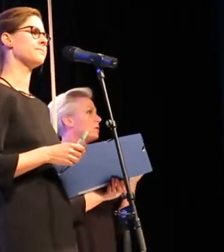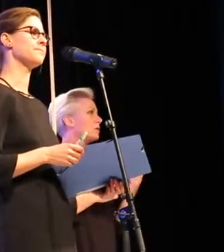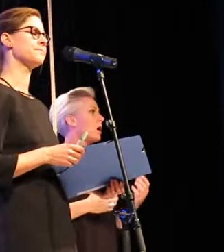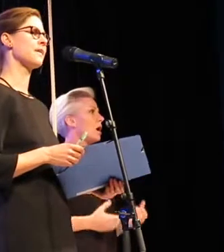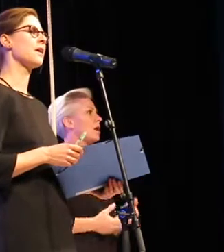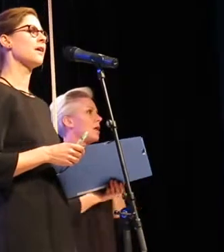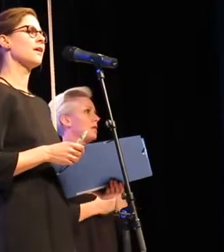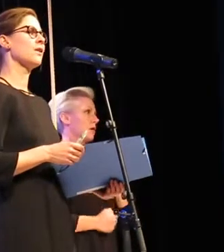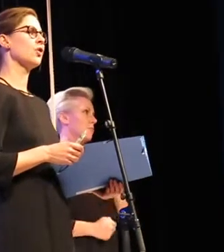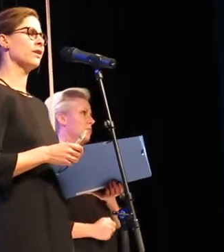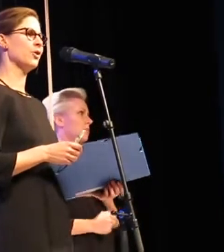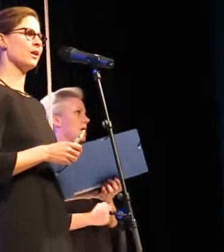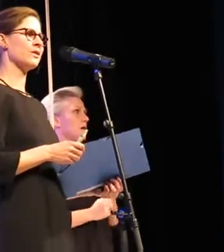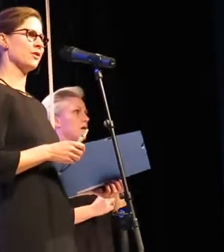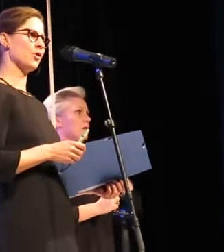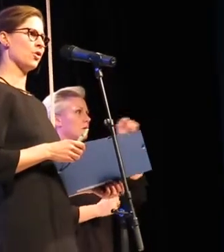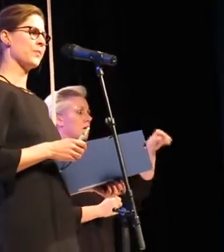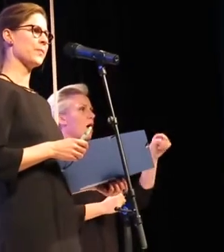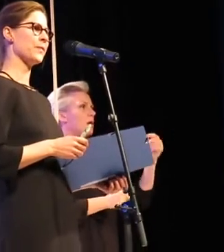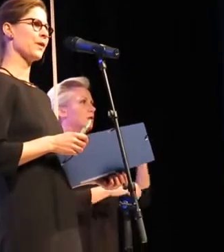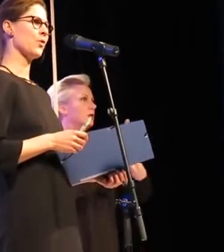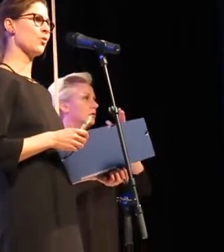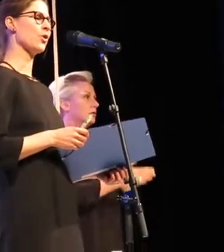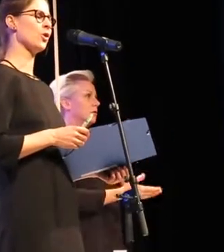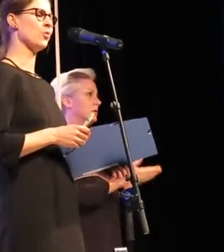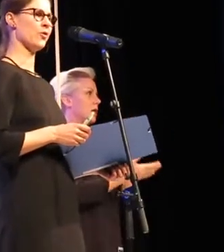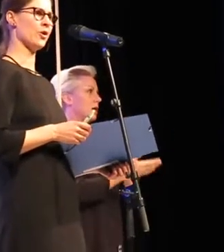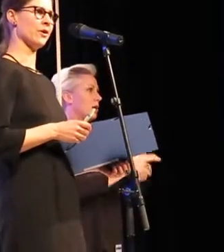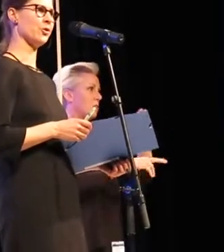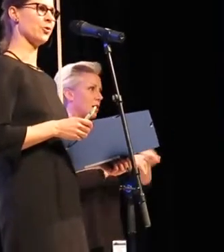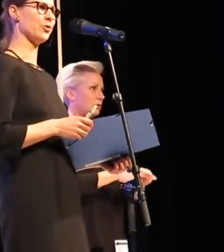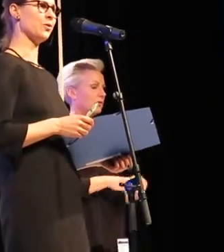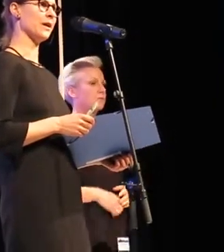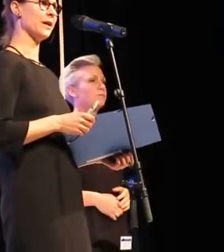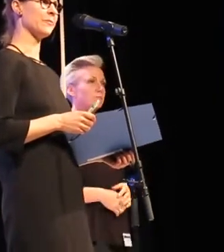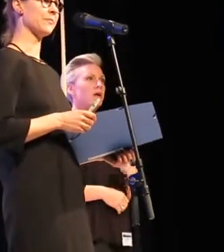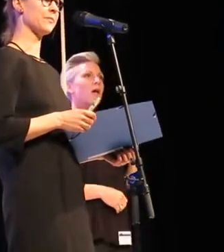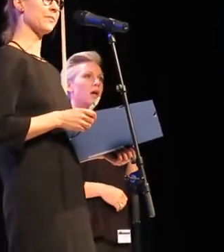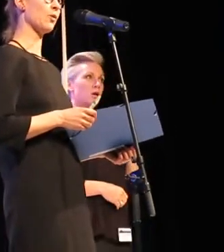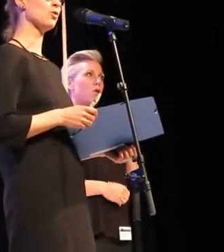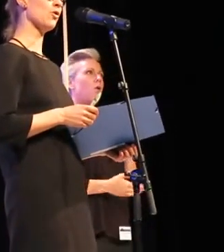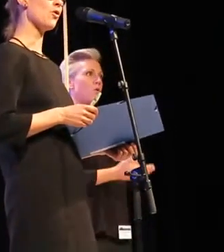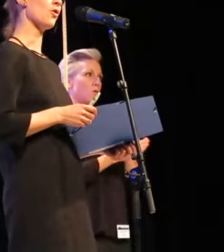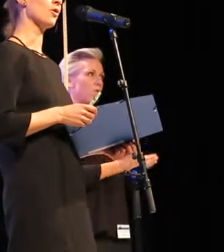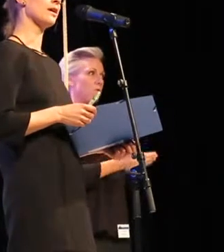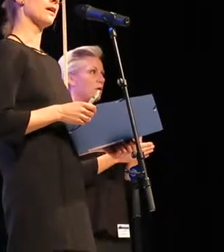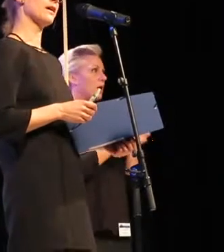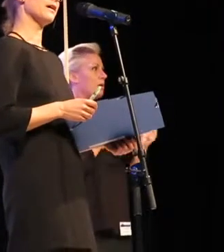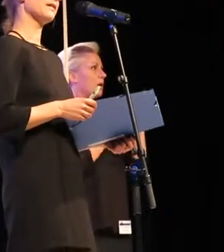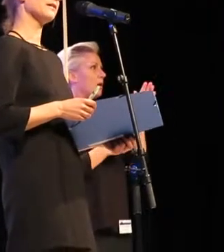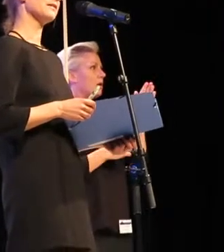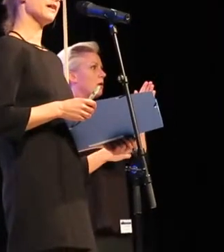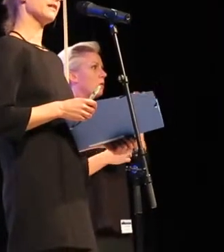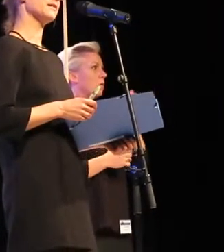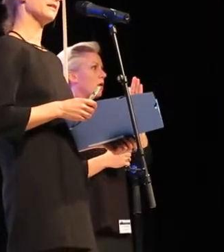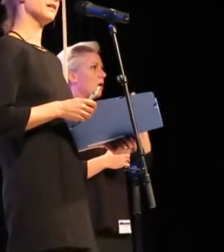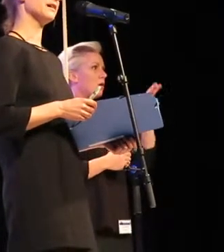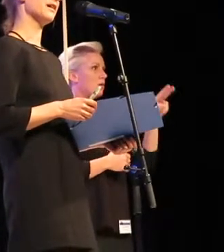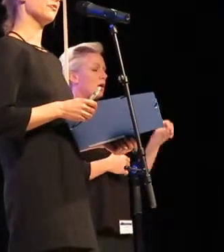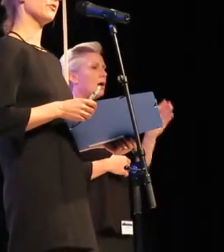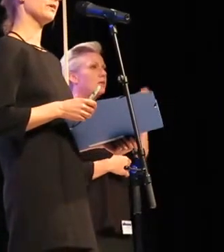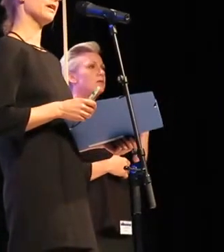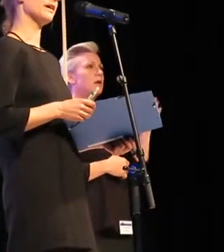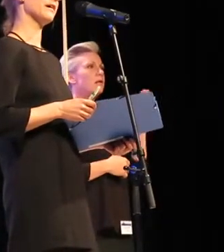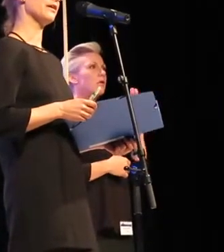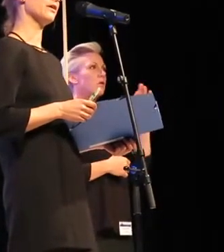liv. Jag heter Johanna Sandahl och jag är ordförande för Skyddsföreningen. Och jag har den senaste